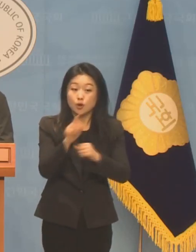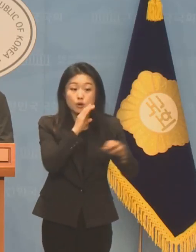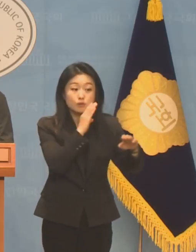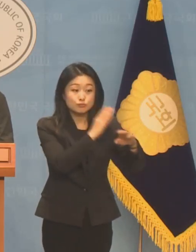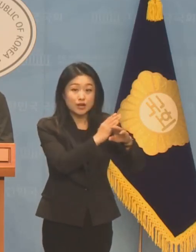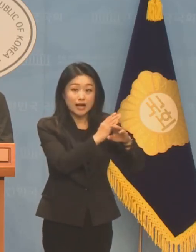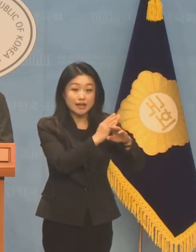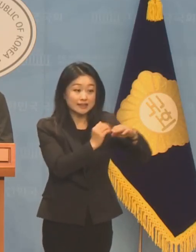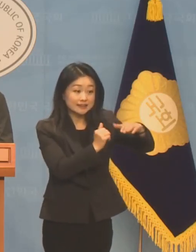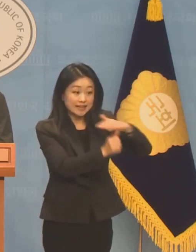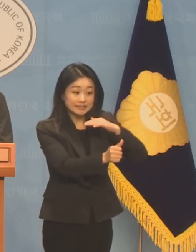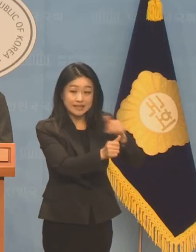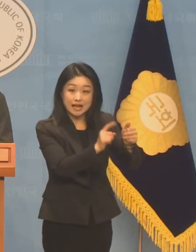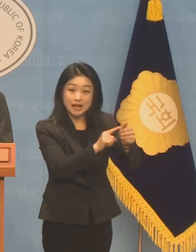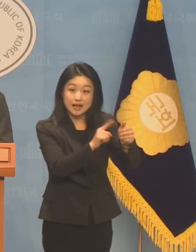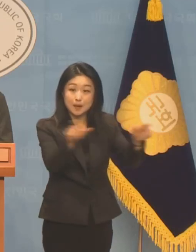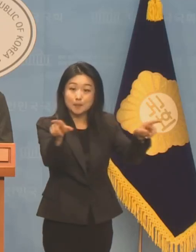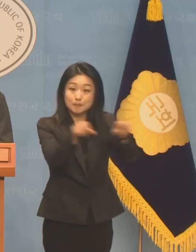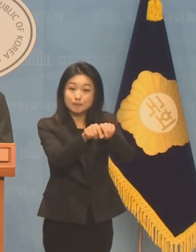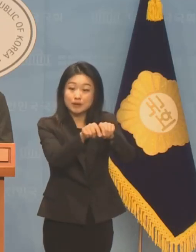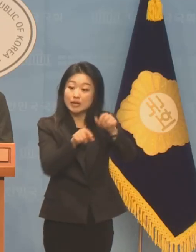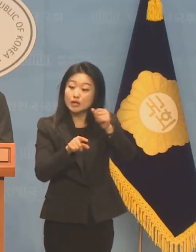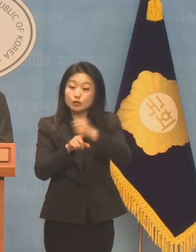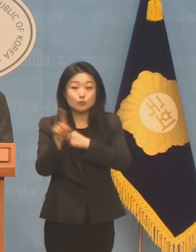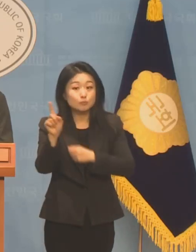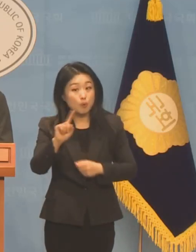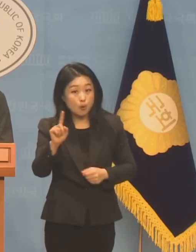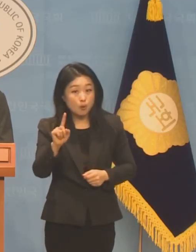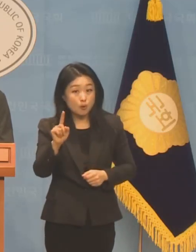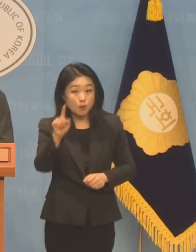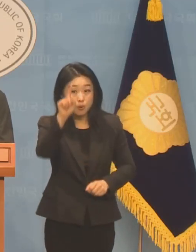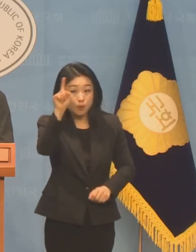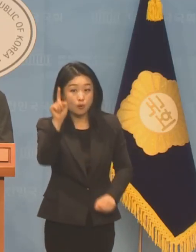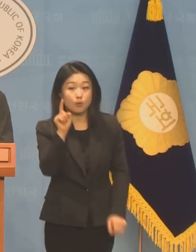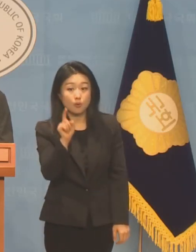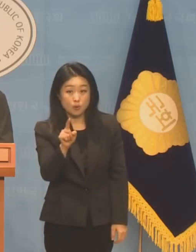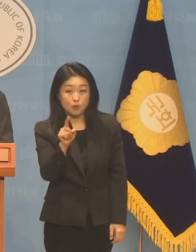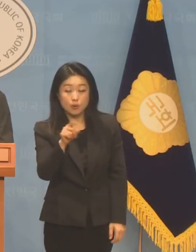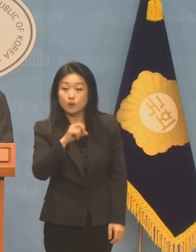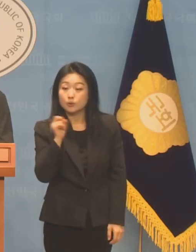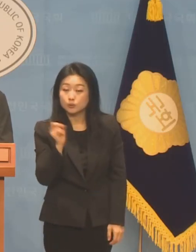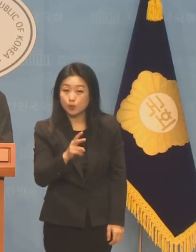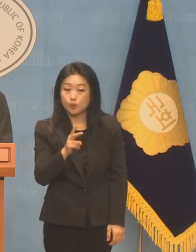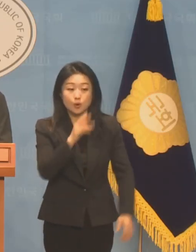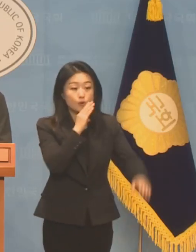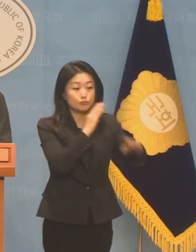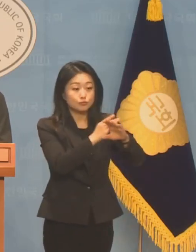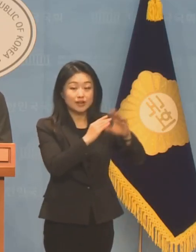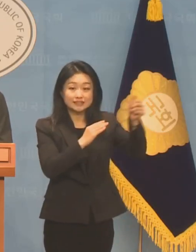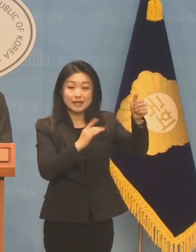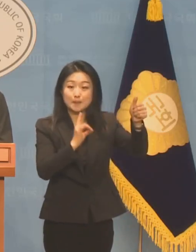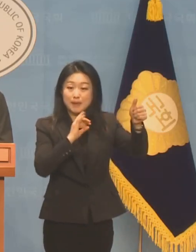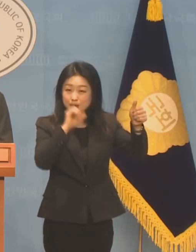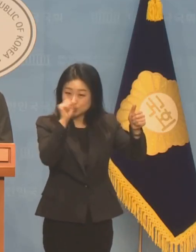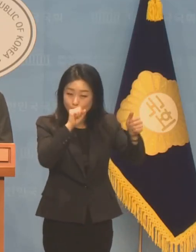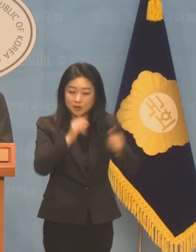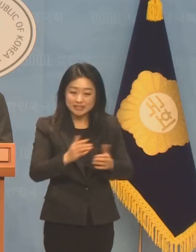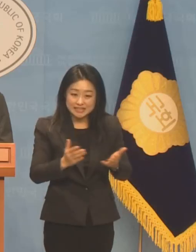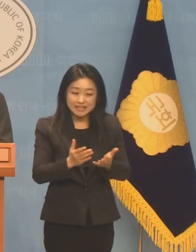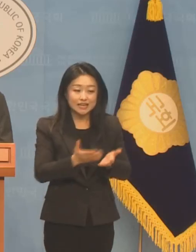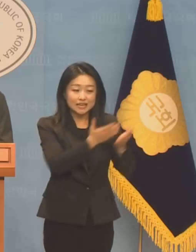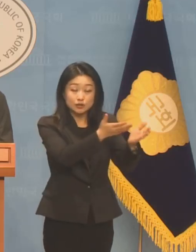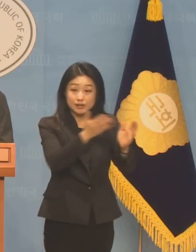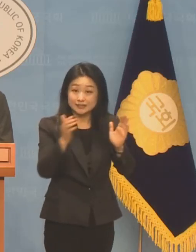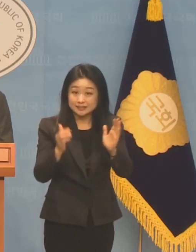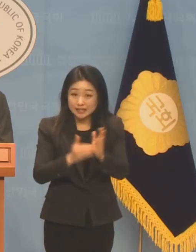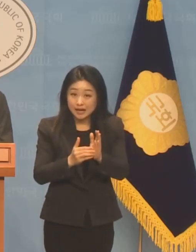북한 대사관을 접촉하려고 시도한 것입니까? 그러더니 이제 와서 김정은만 좋은 일 시키는